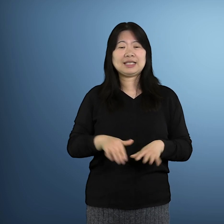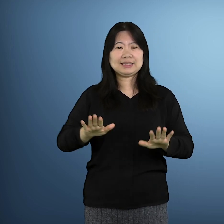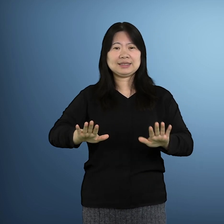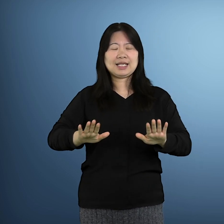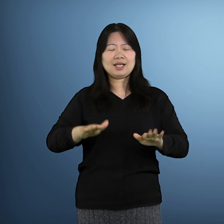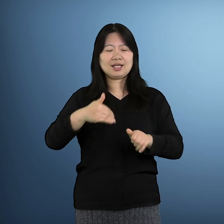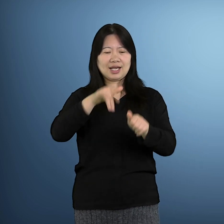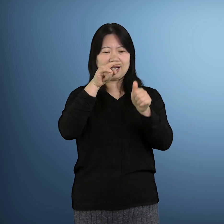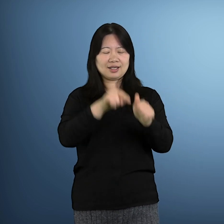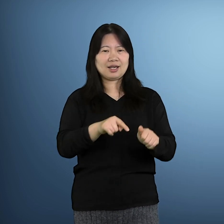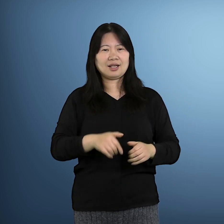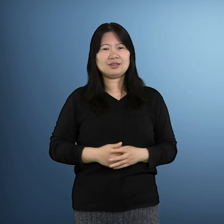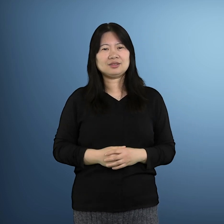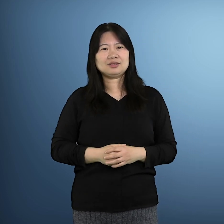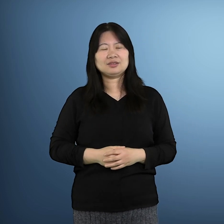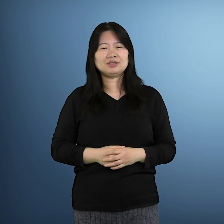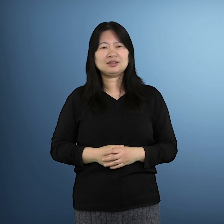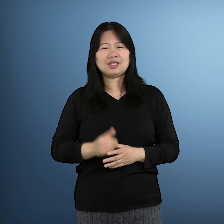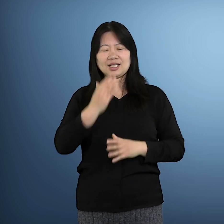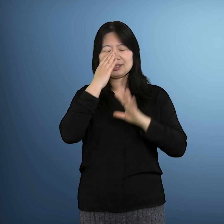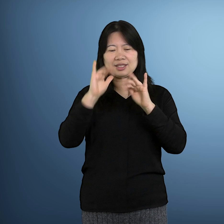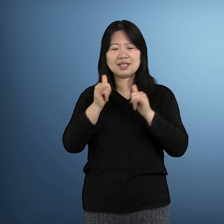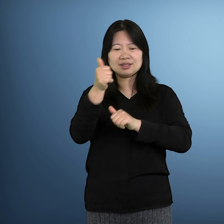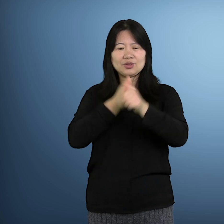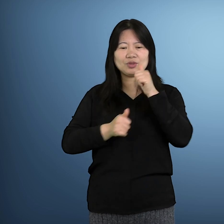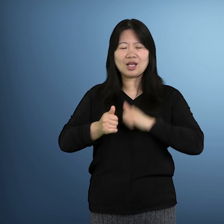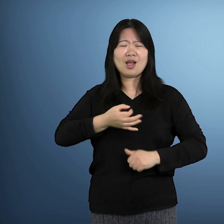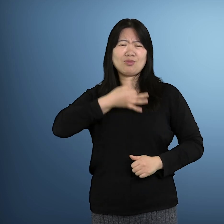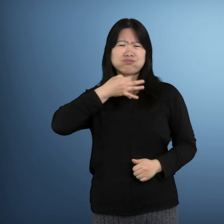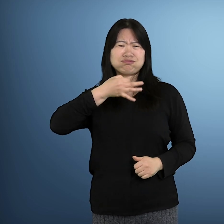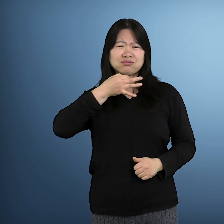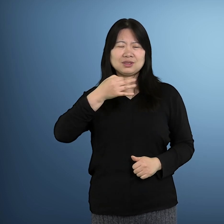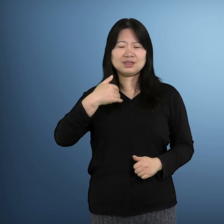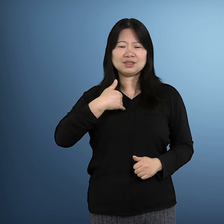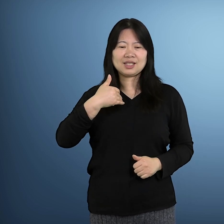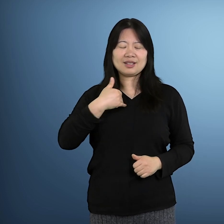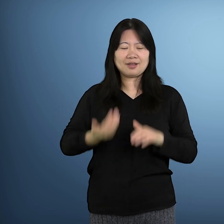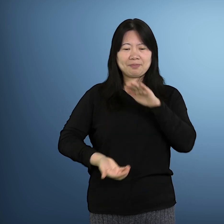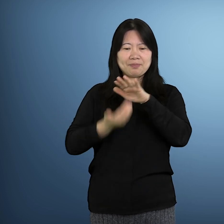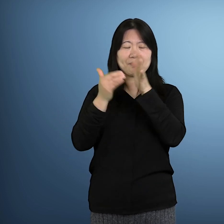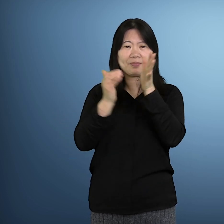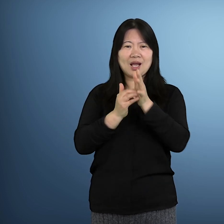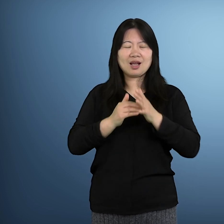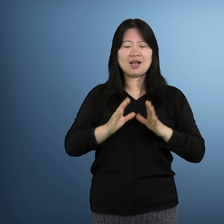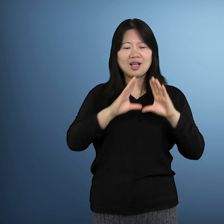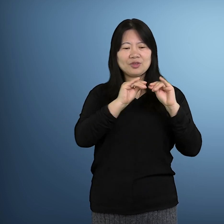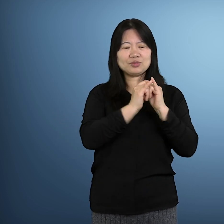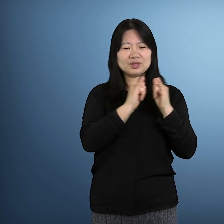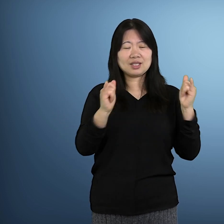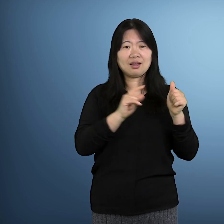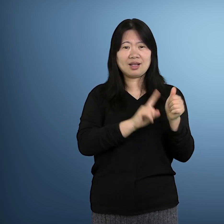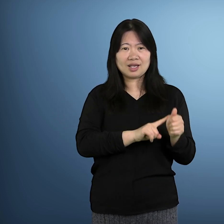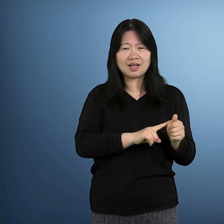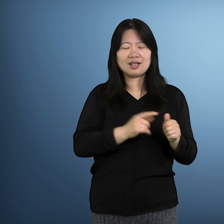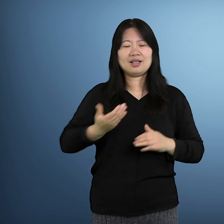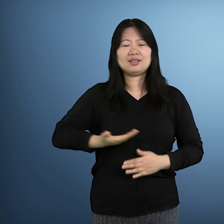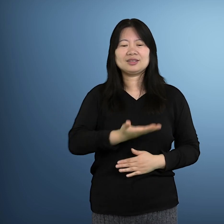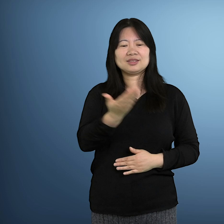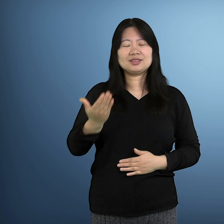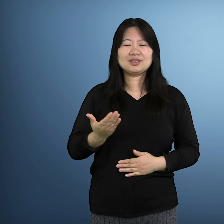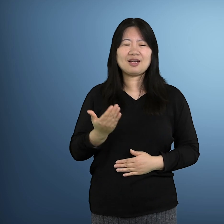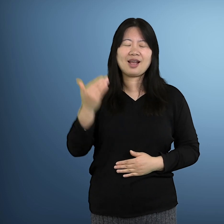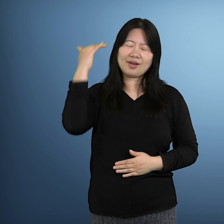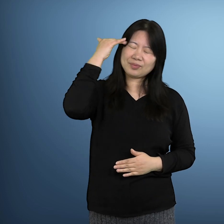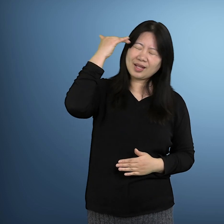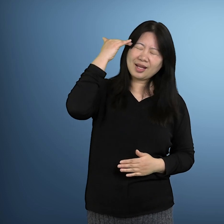이제 가라. 이스라엘 자손의 부르짖음이 내게 달하고 애굽 사람이 그들을